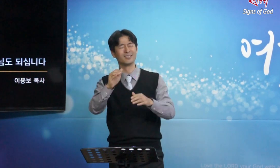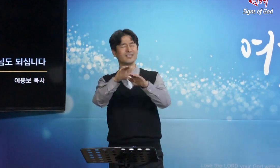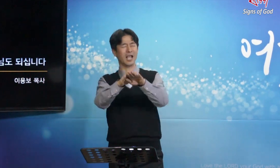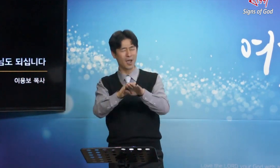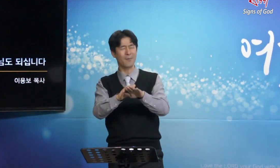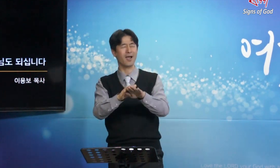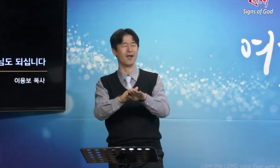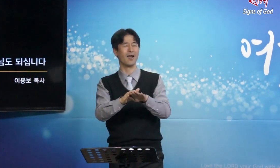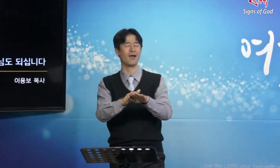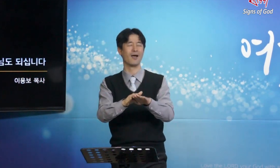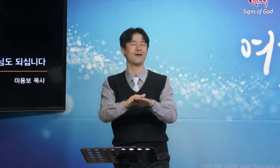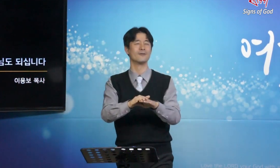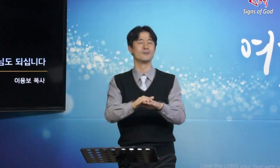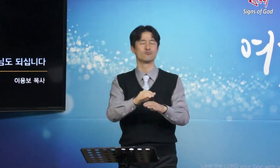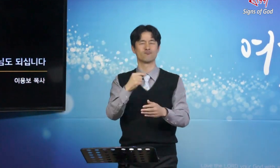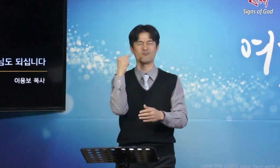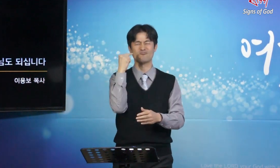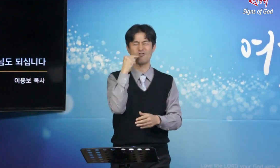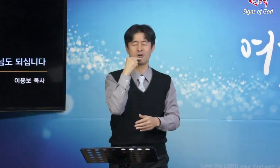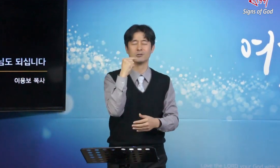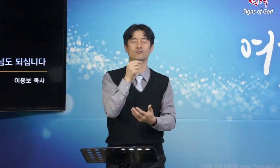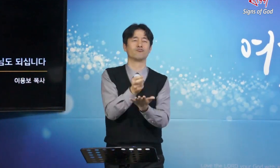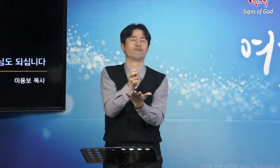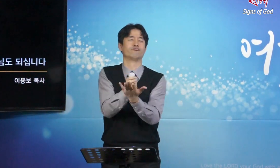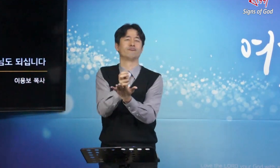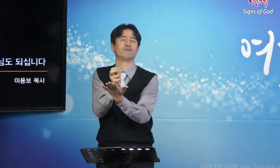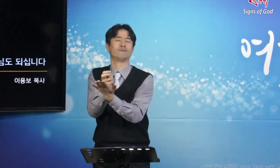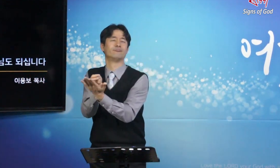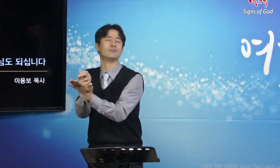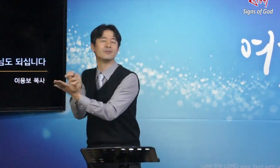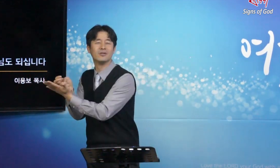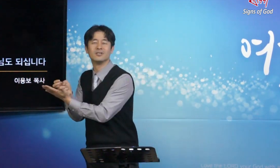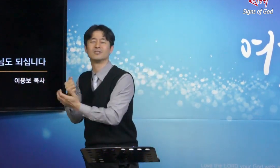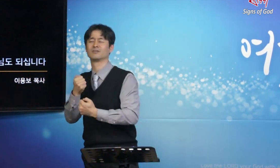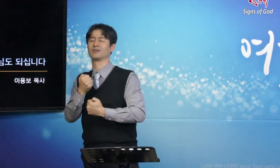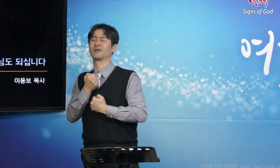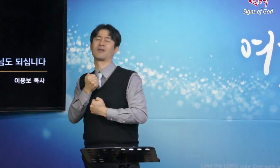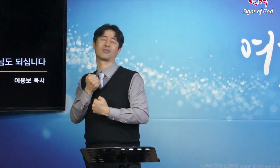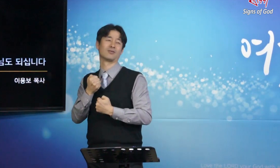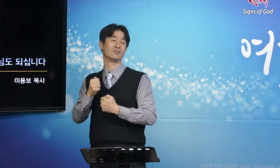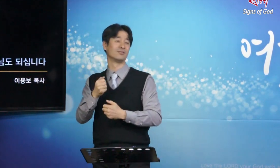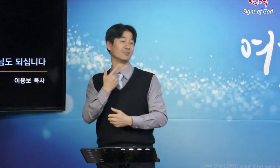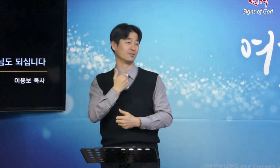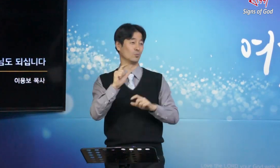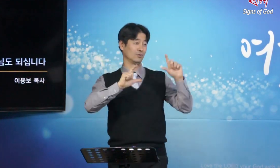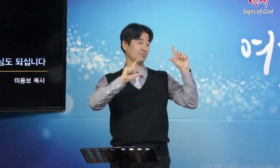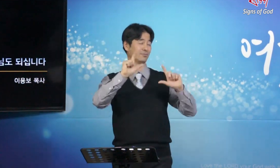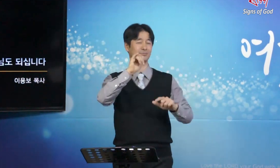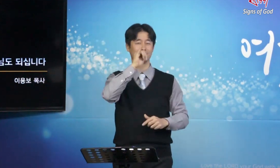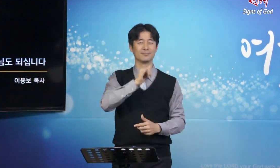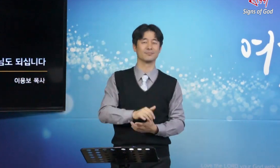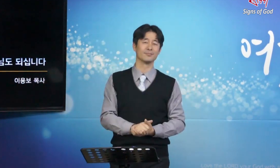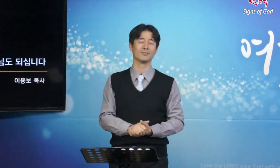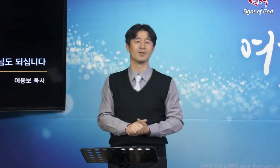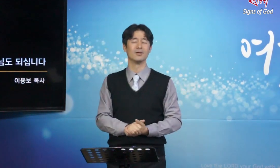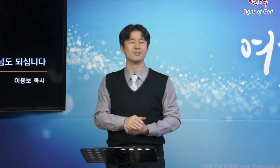아마 카톨릭에서 예배를 드리는 그 여러 규칙들이 있었을 것입니다. 그런